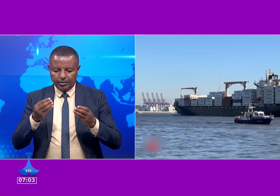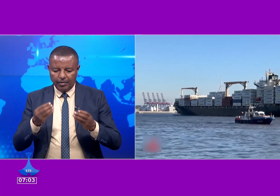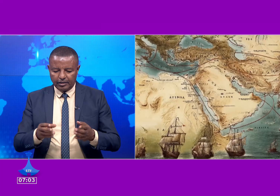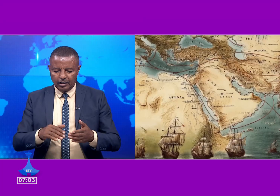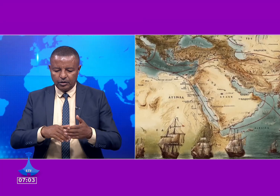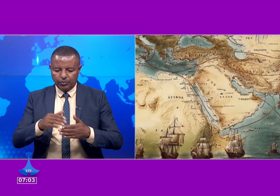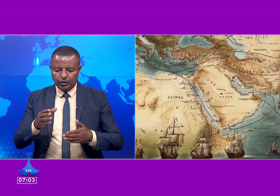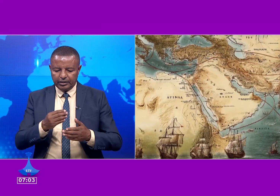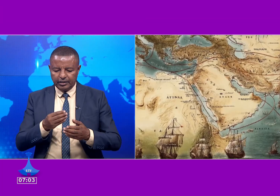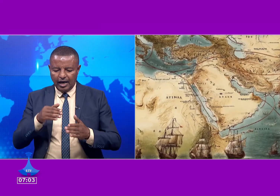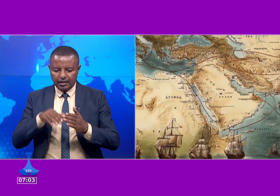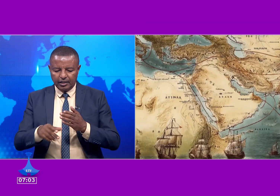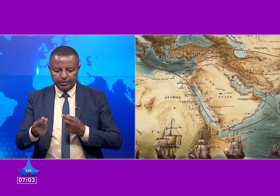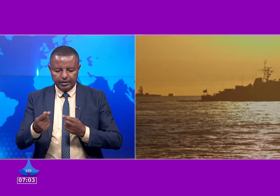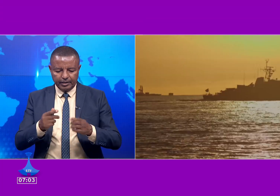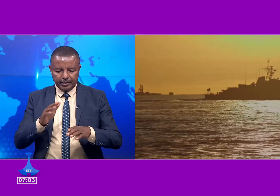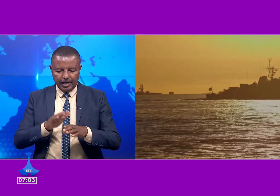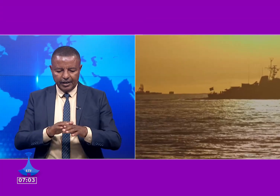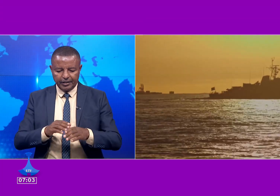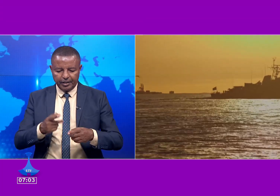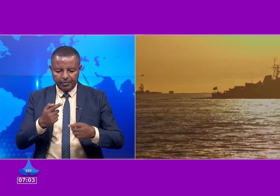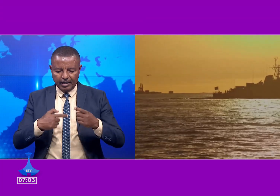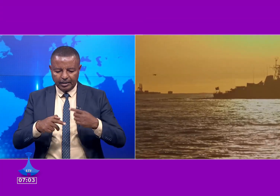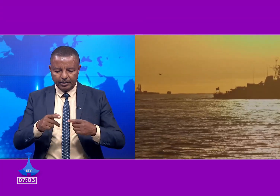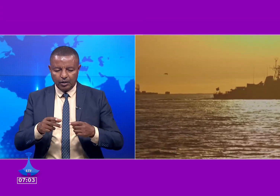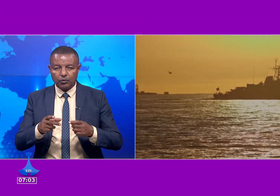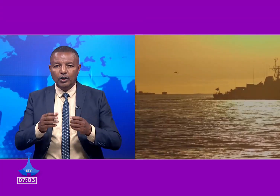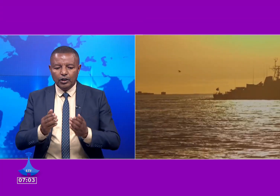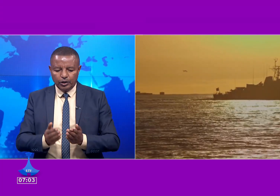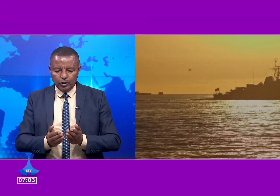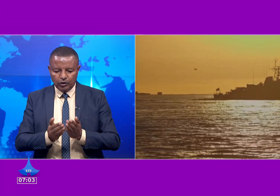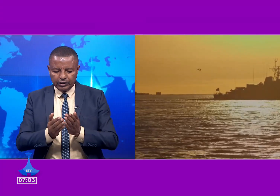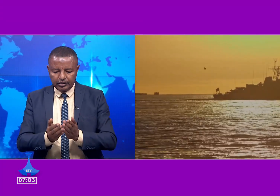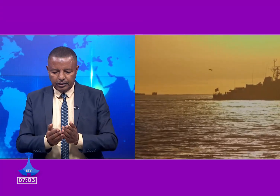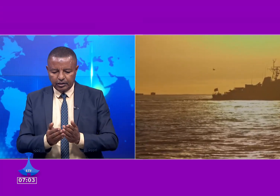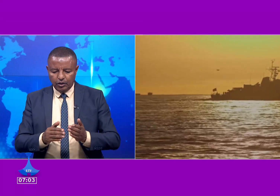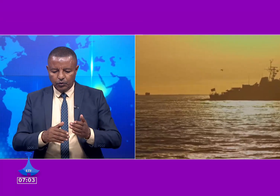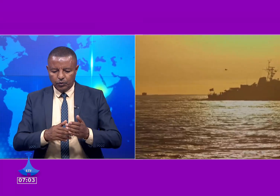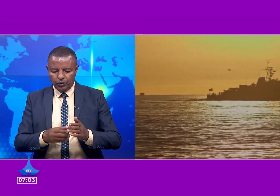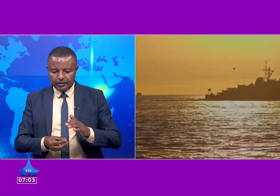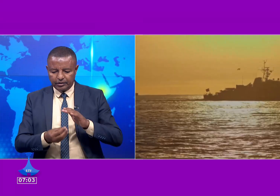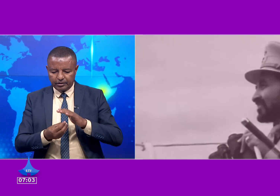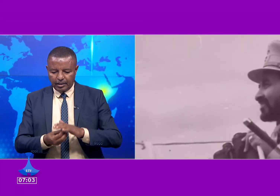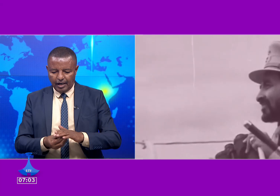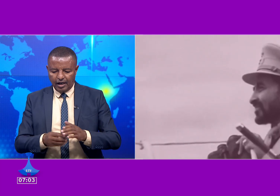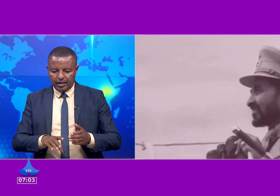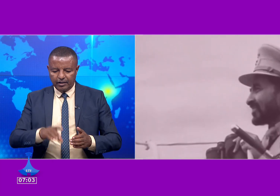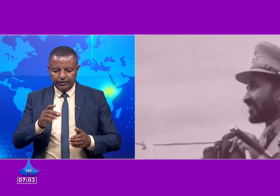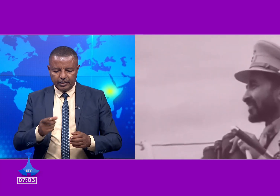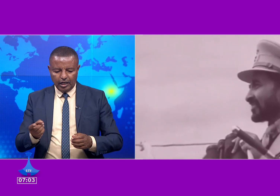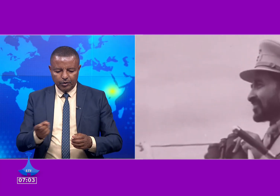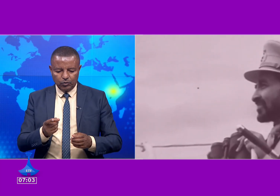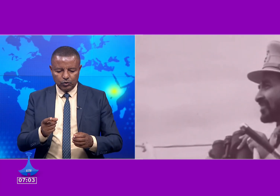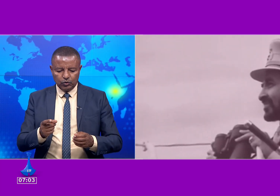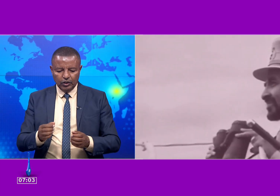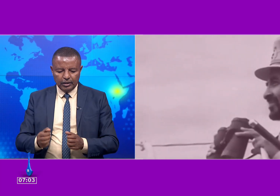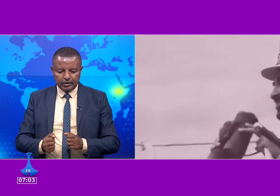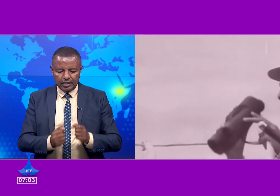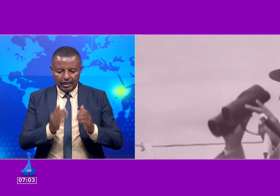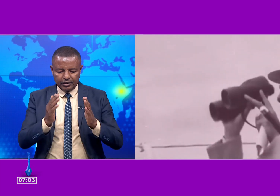በር ማጣት በወጪና ገቢ ንግድ ላይ የሚያሳድረው የሎጂስቲክ ወጪ ጫና ከፍተኛ